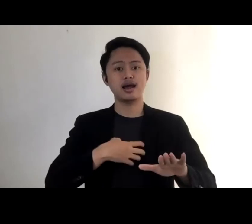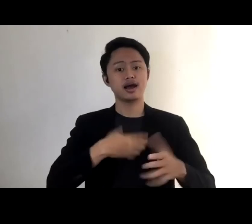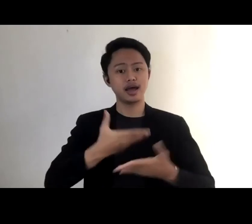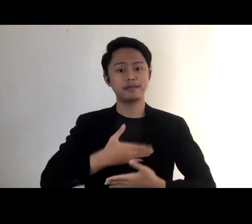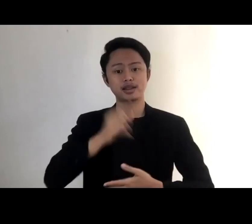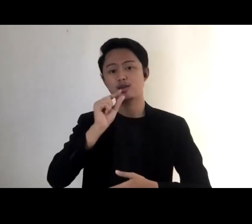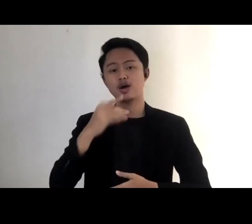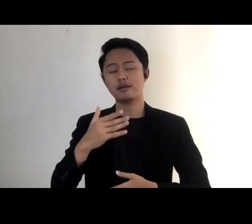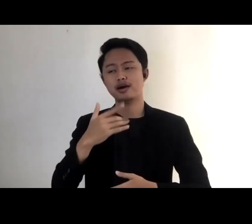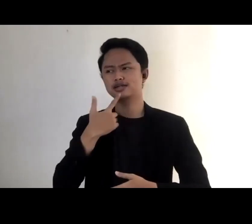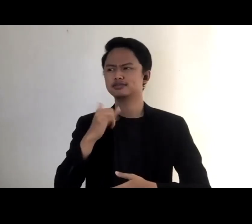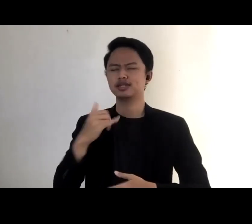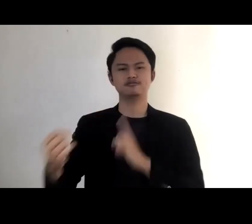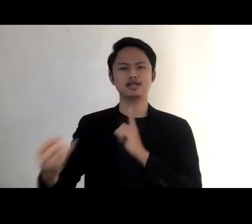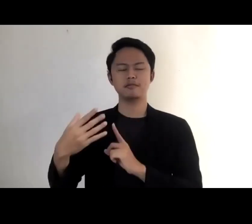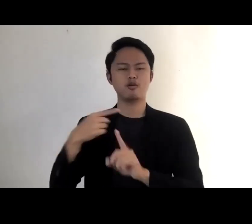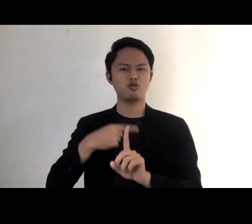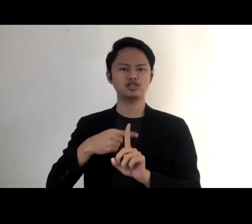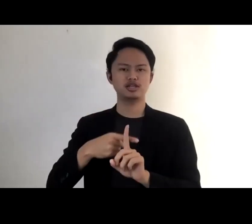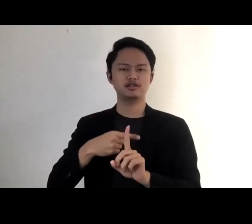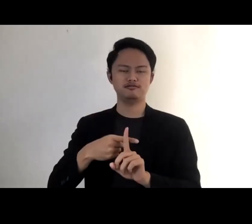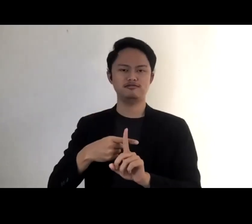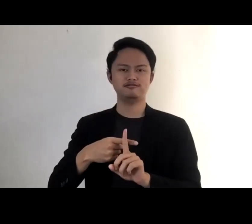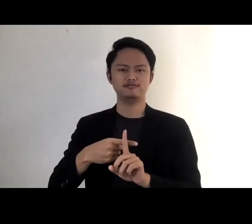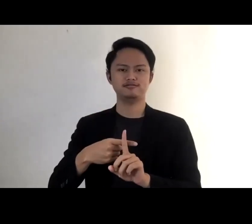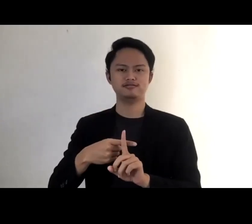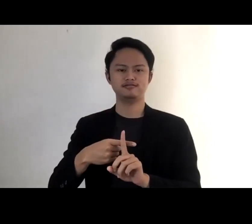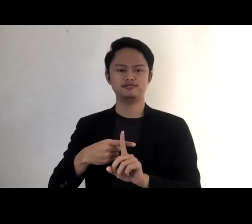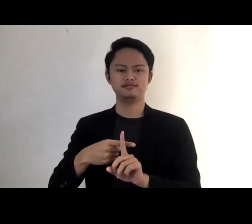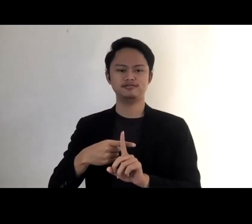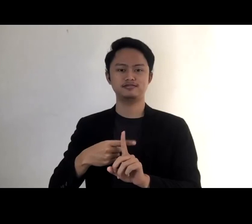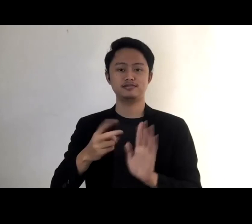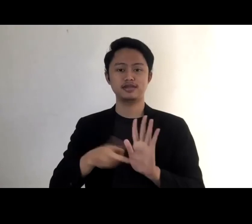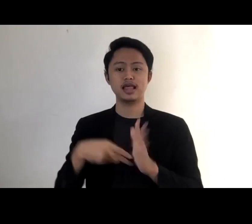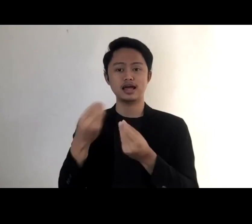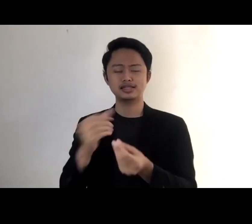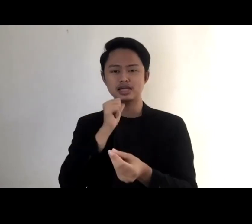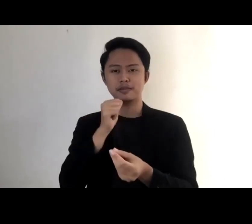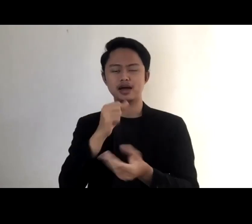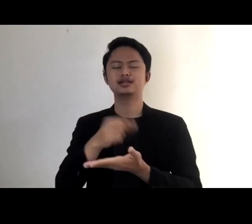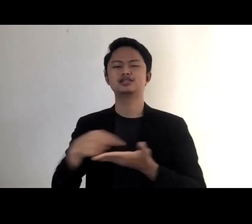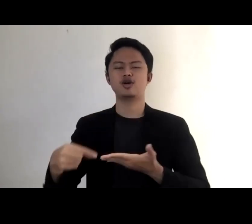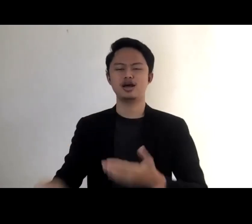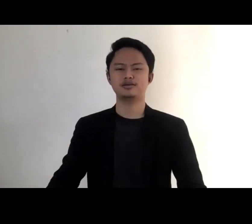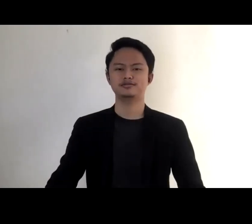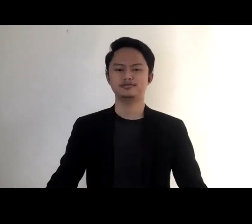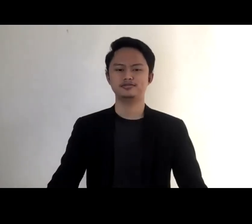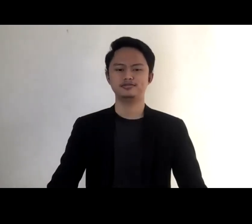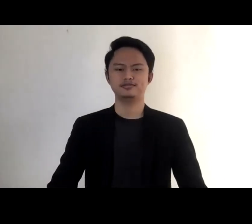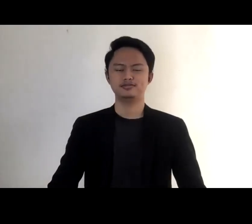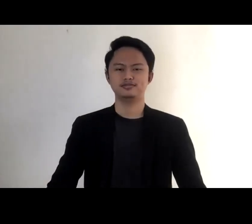respon positif yang harus dilakukan oleh pihak sekolah. Dan tidak boleh